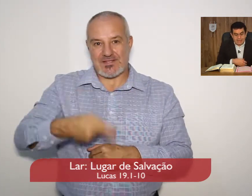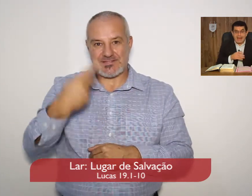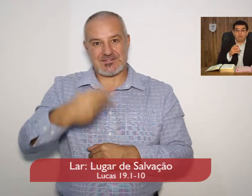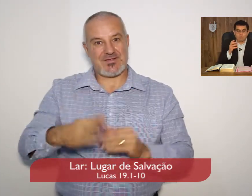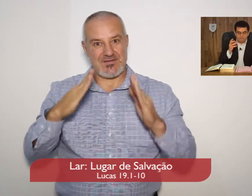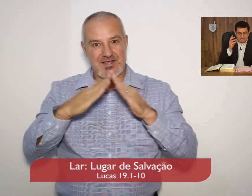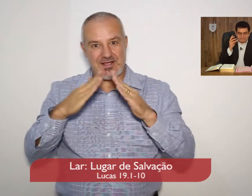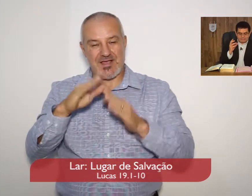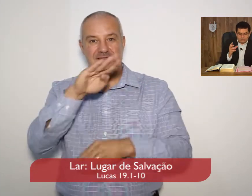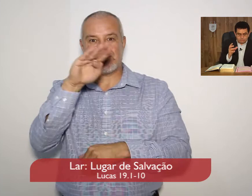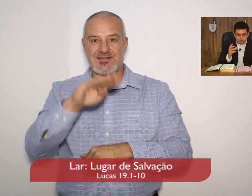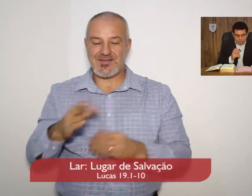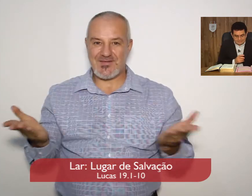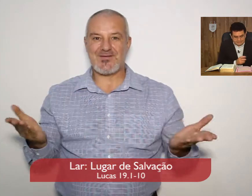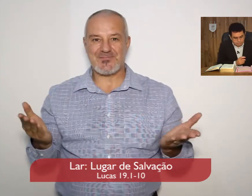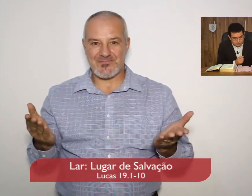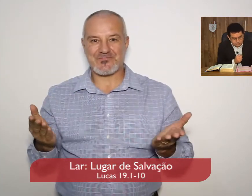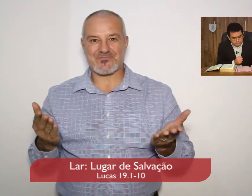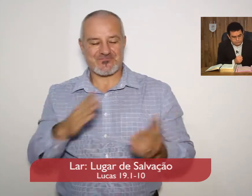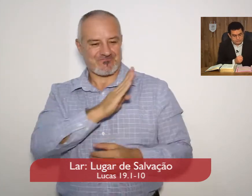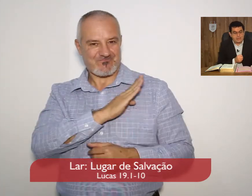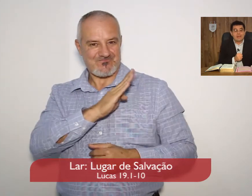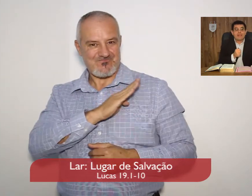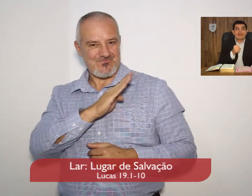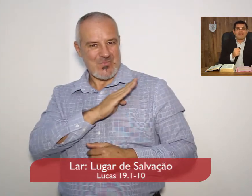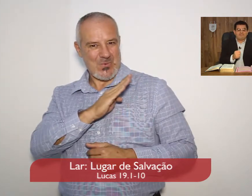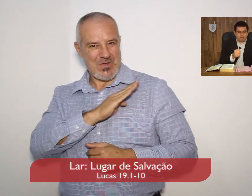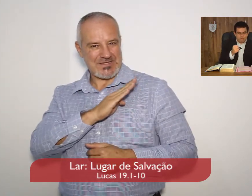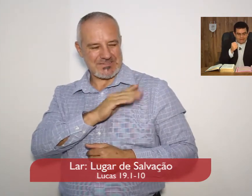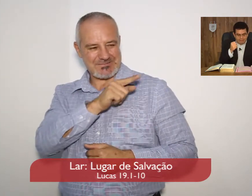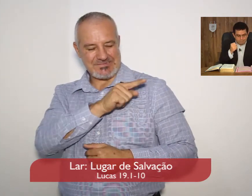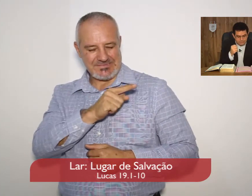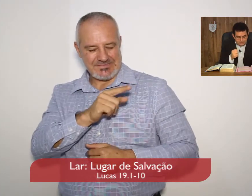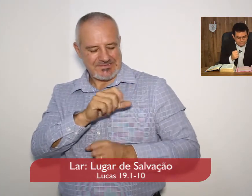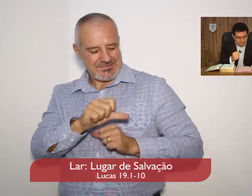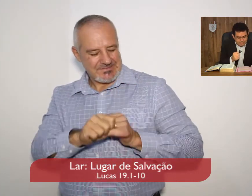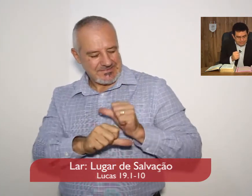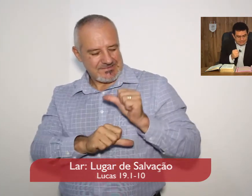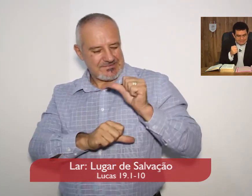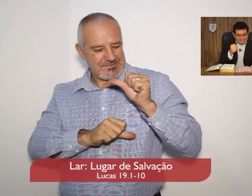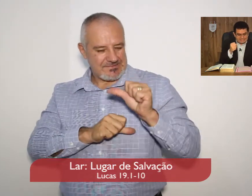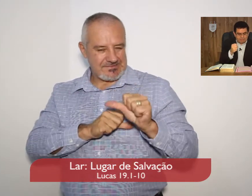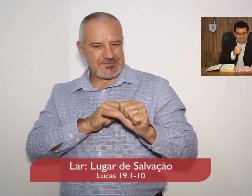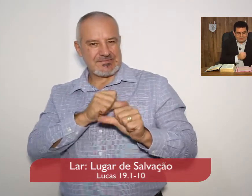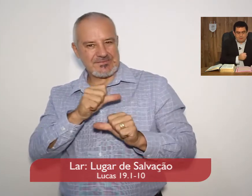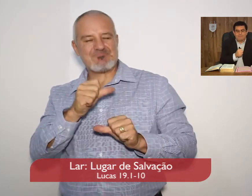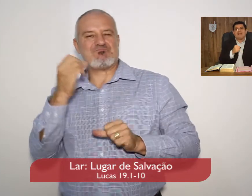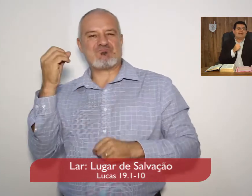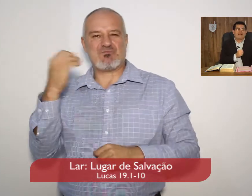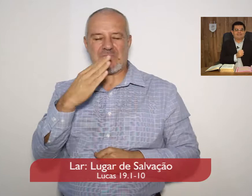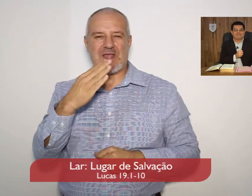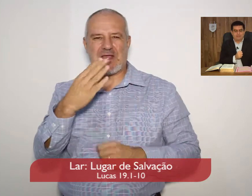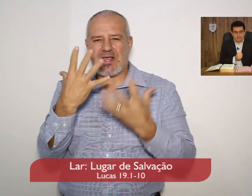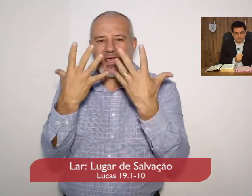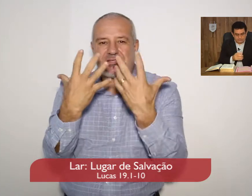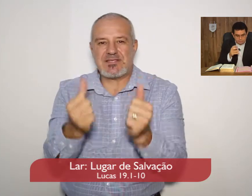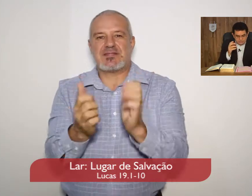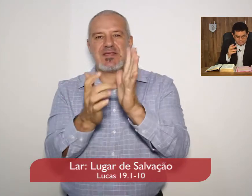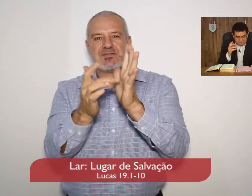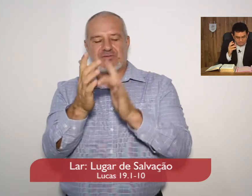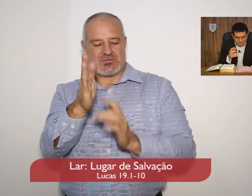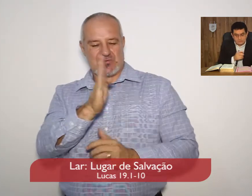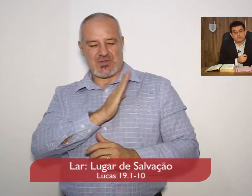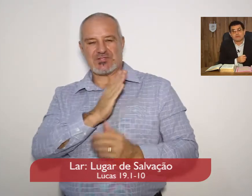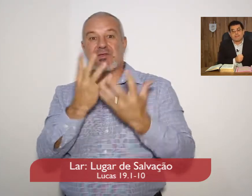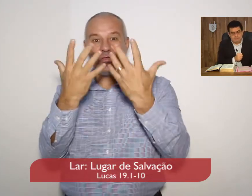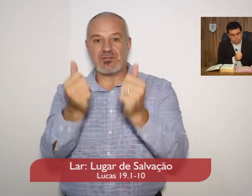Invariavelmente, a conversão do coração a Jesus leva o caminho da salvação pela graça. Nós vemos